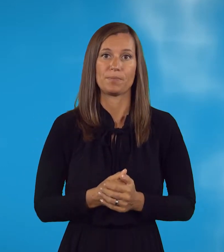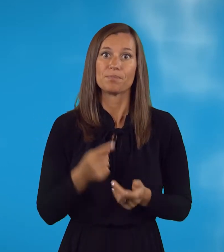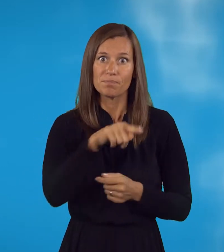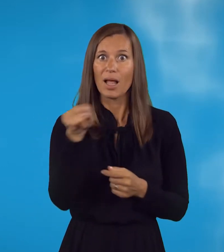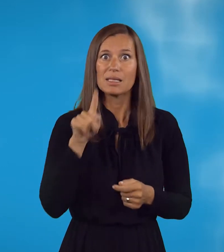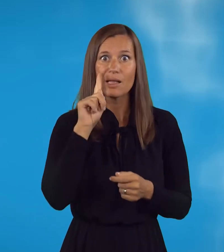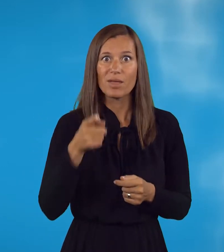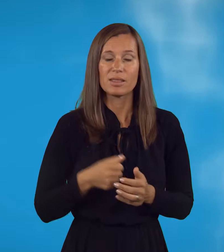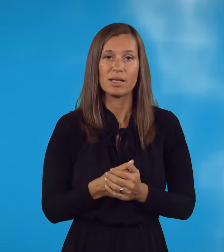Ali ste vedeli?